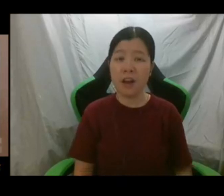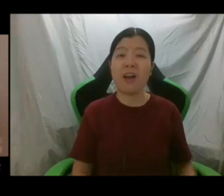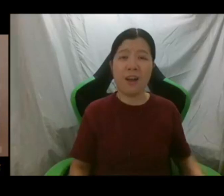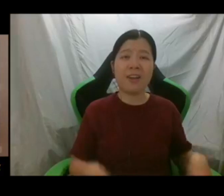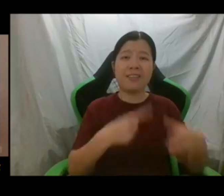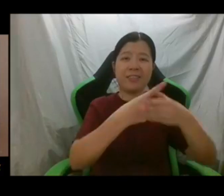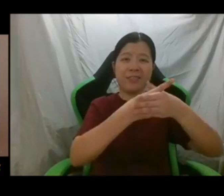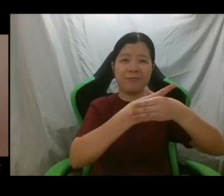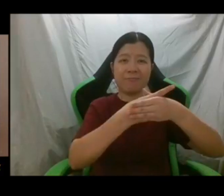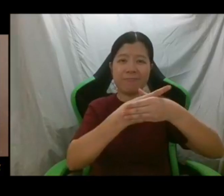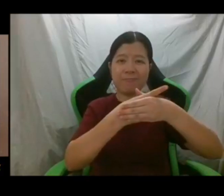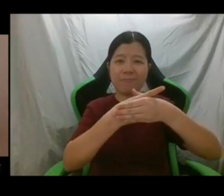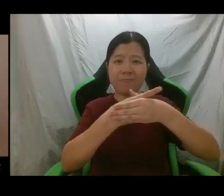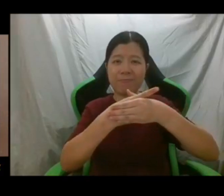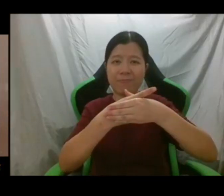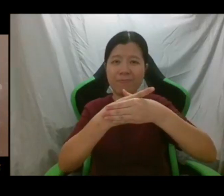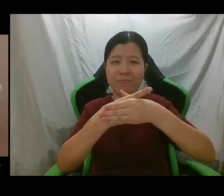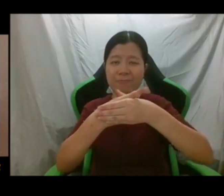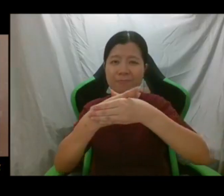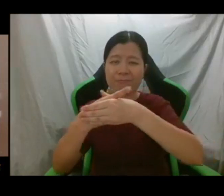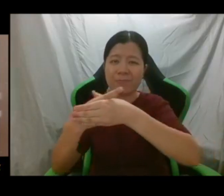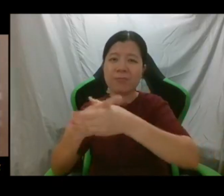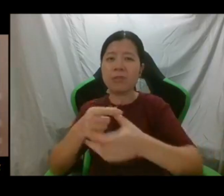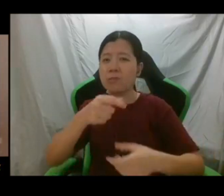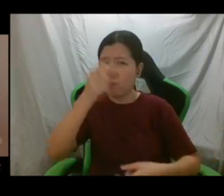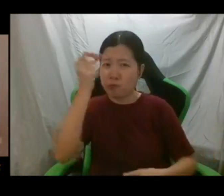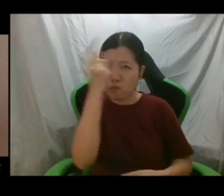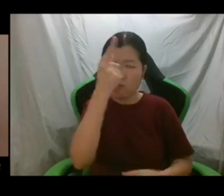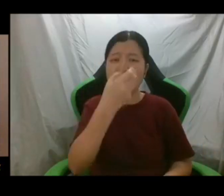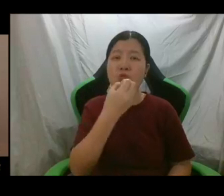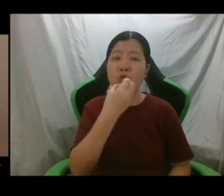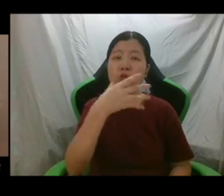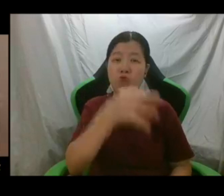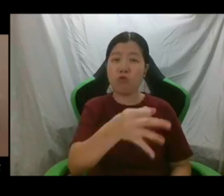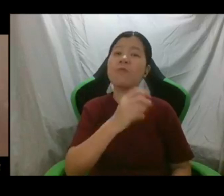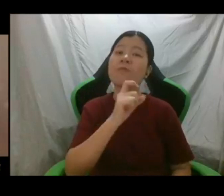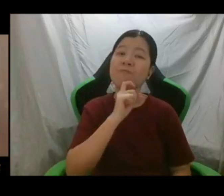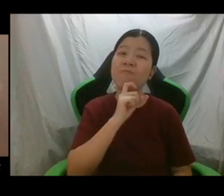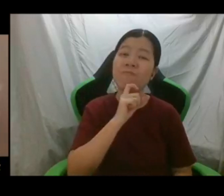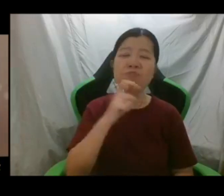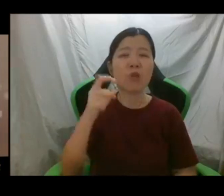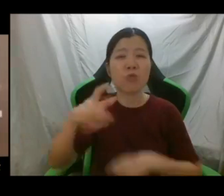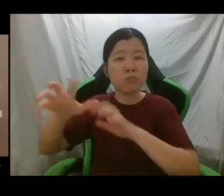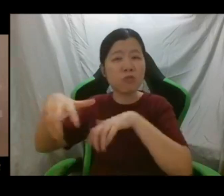係電車啊，香港島先有嘅電車啊嘛。